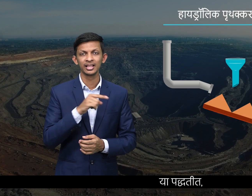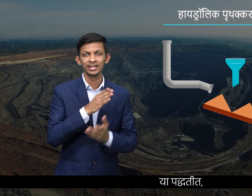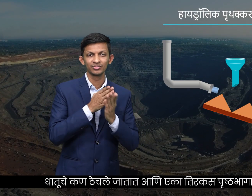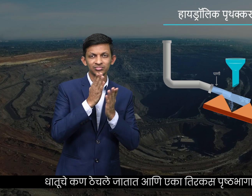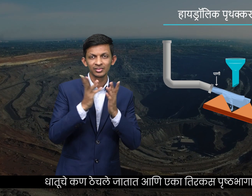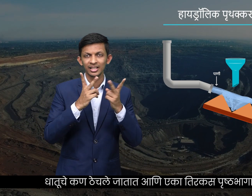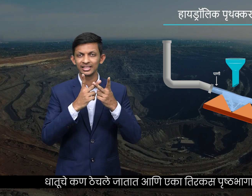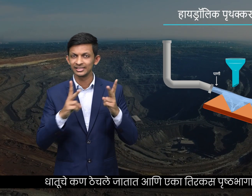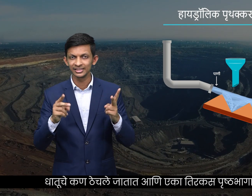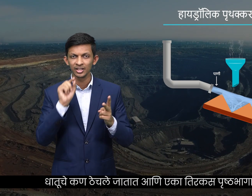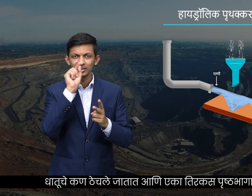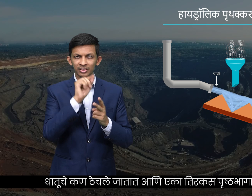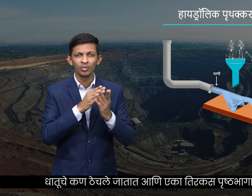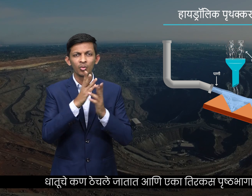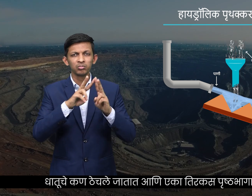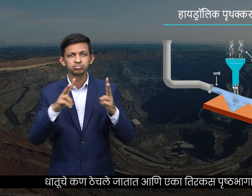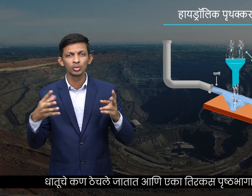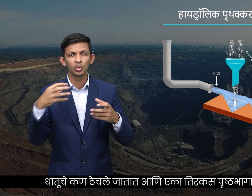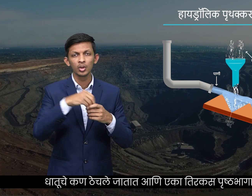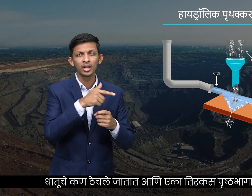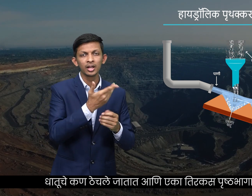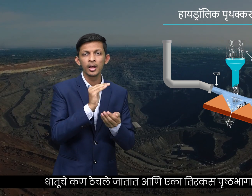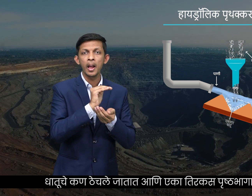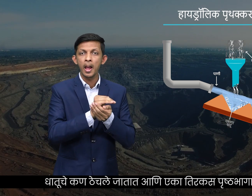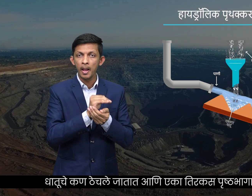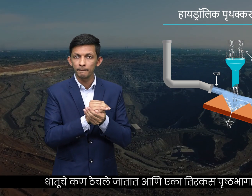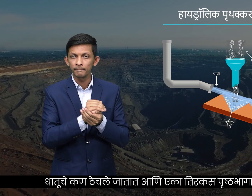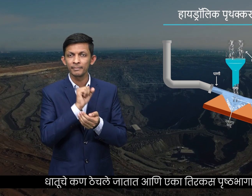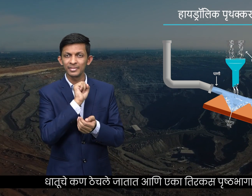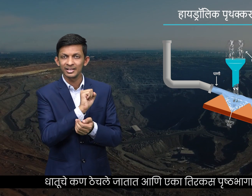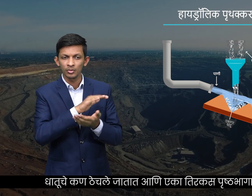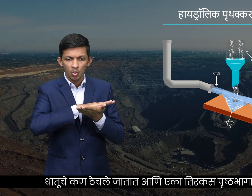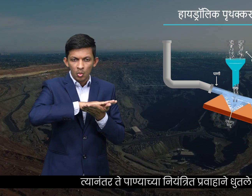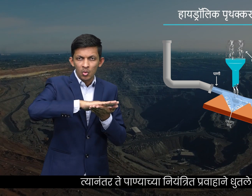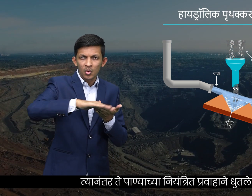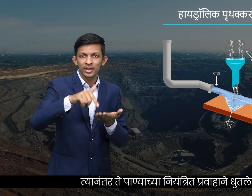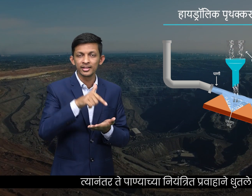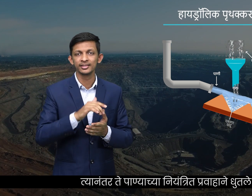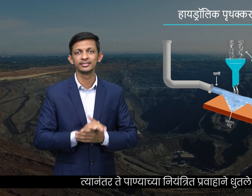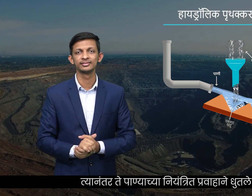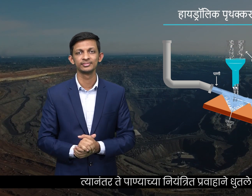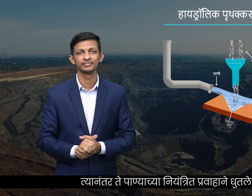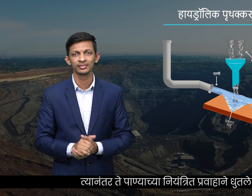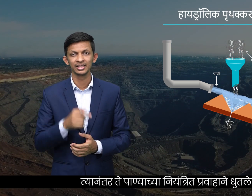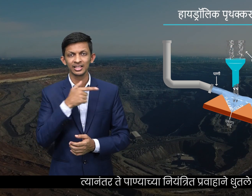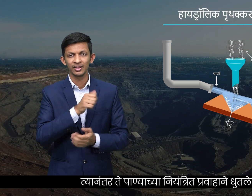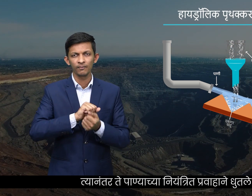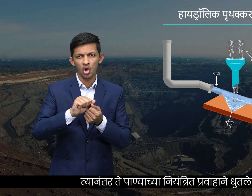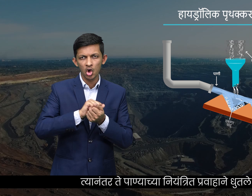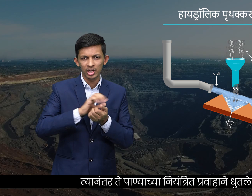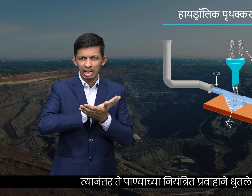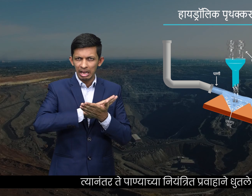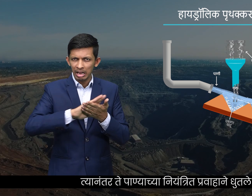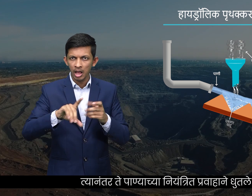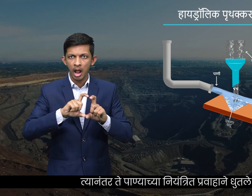या पद्धतीत धातूचे कण ठेचले जातात आणि एका तिरकस पृष्ठभागावर ठेवले जातात. त्यानंतर ते पाण्याच्या नियंत्रित प्रवाहाने